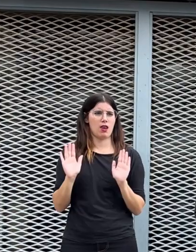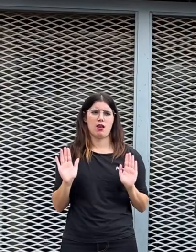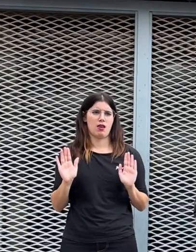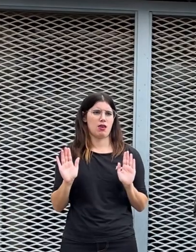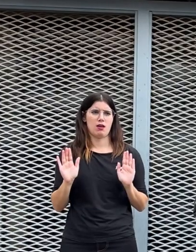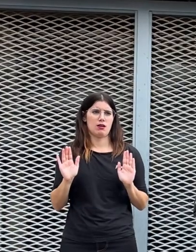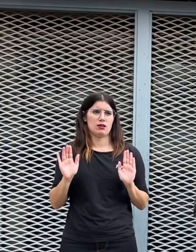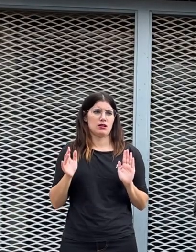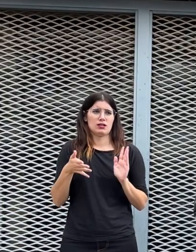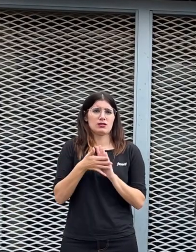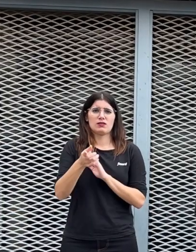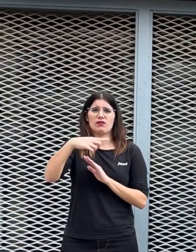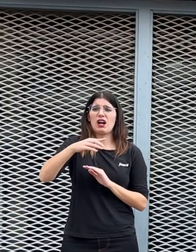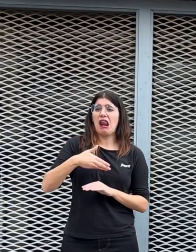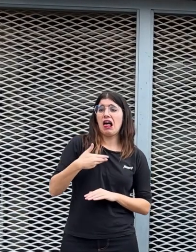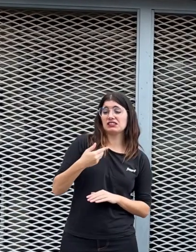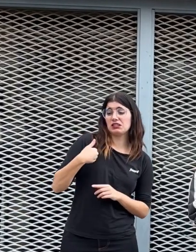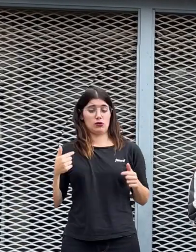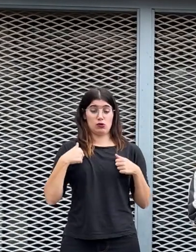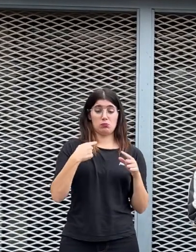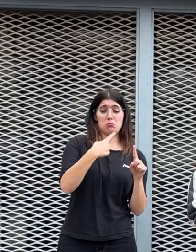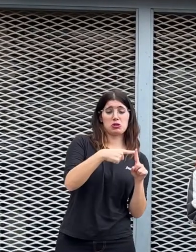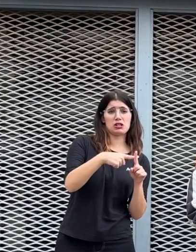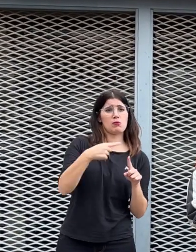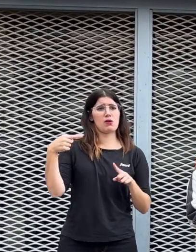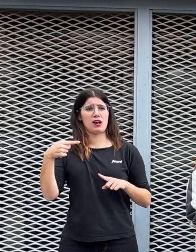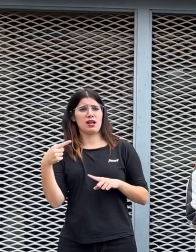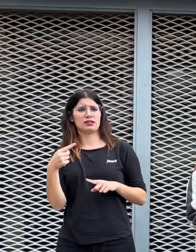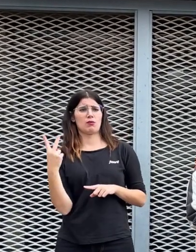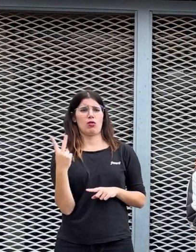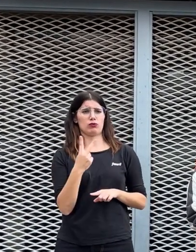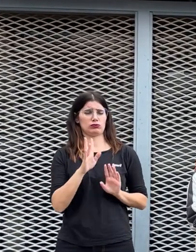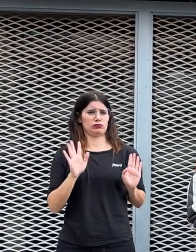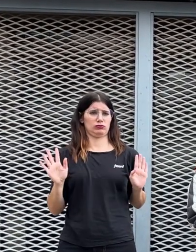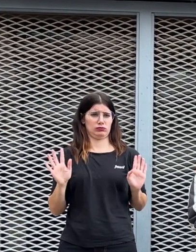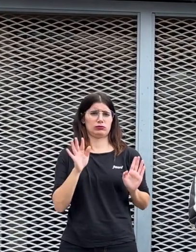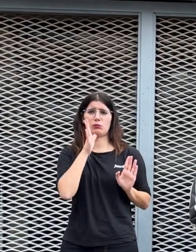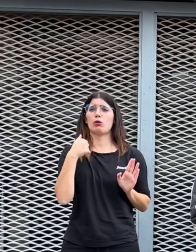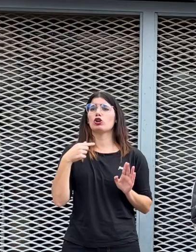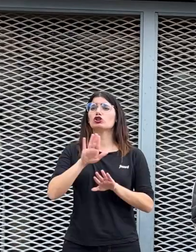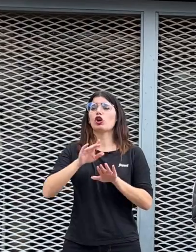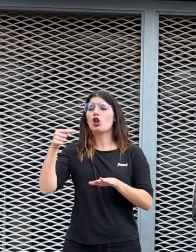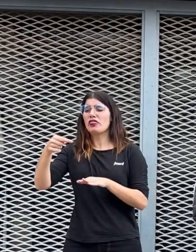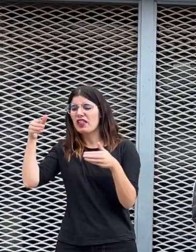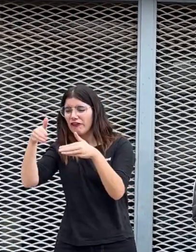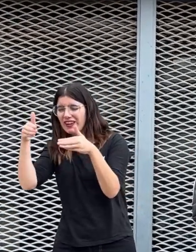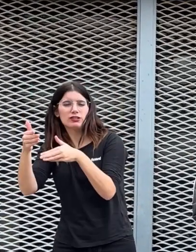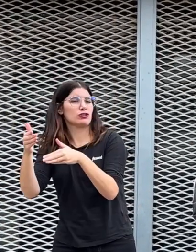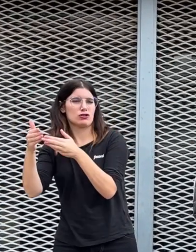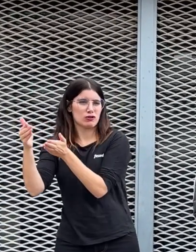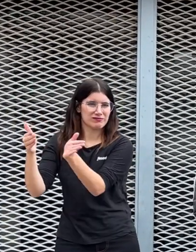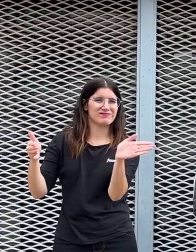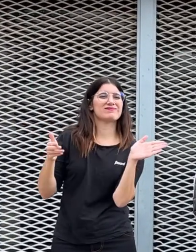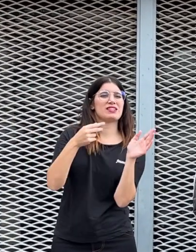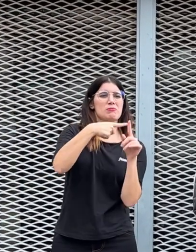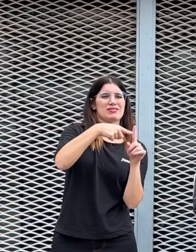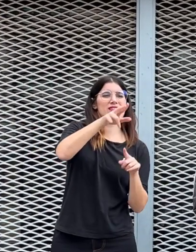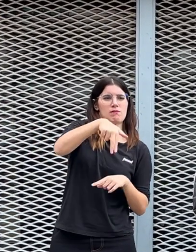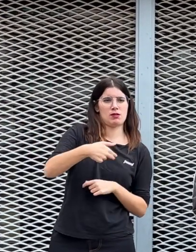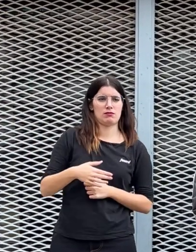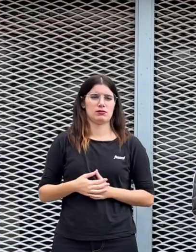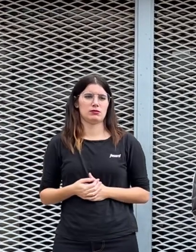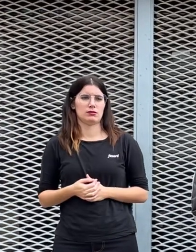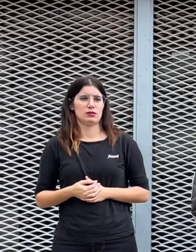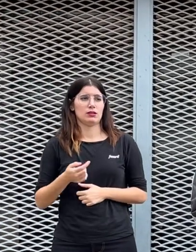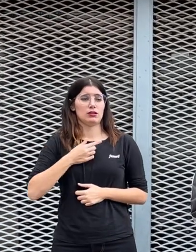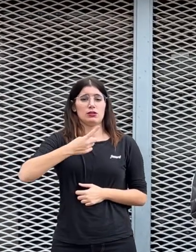No nos tengáis lástima. Y no solo por los defectos que los demás creen que tenemos.